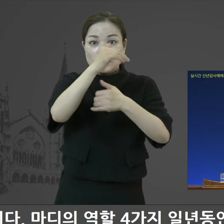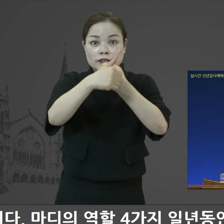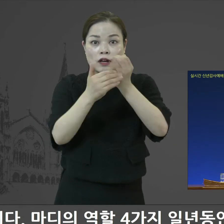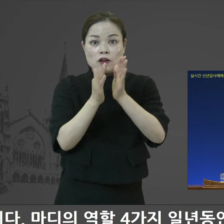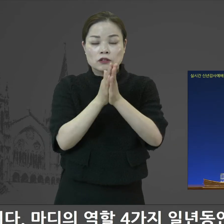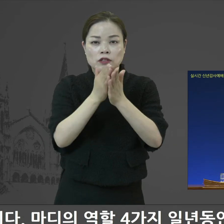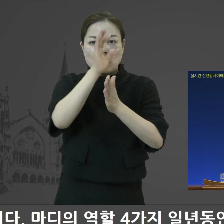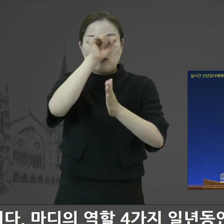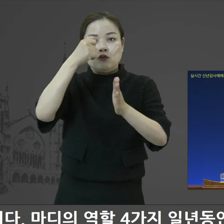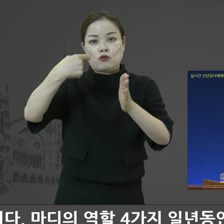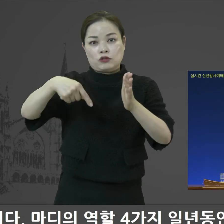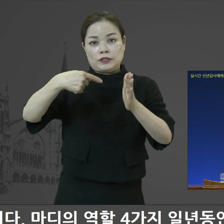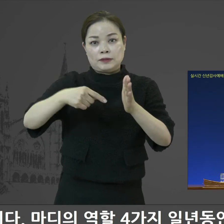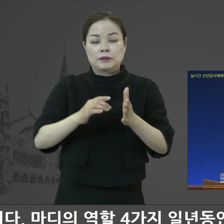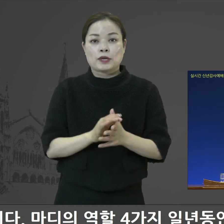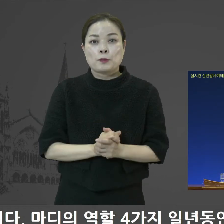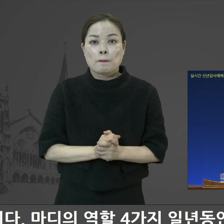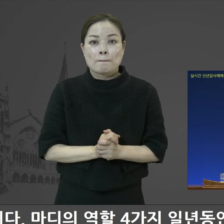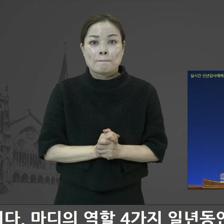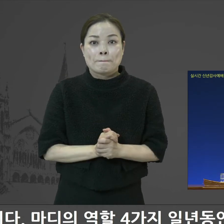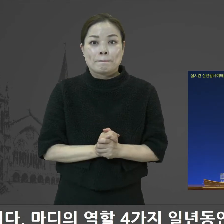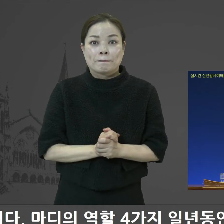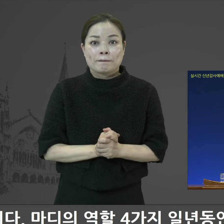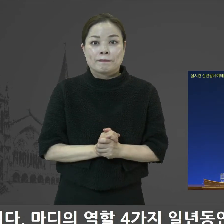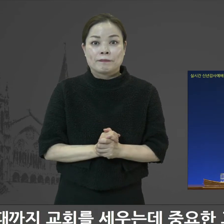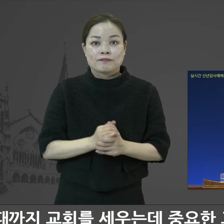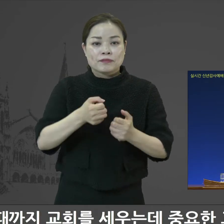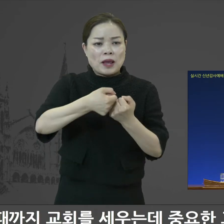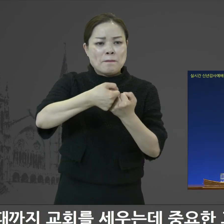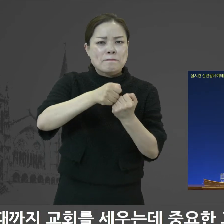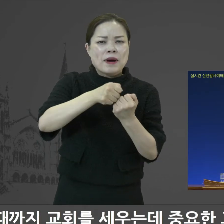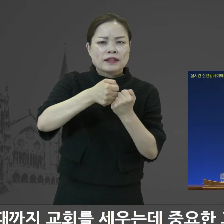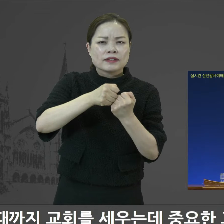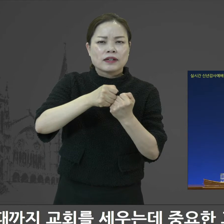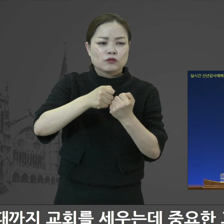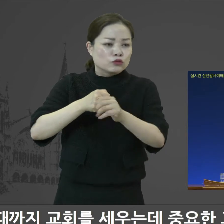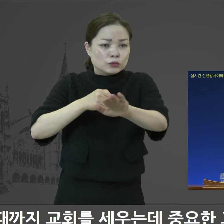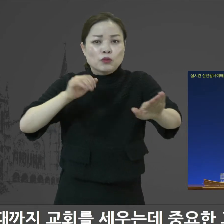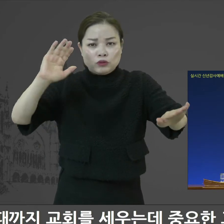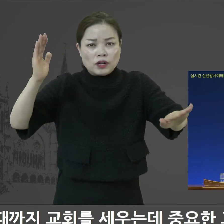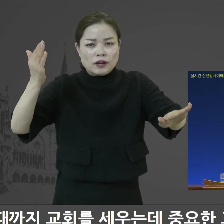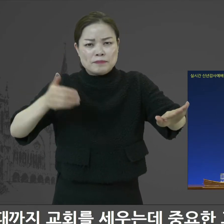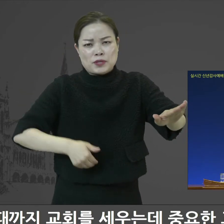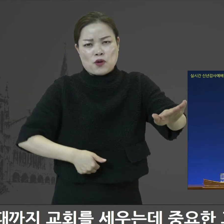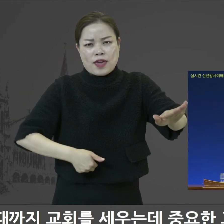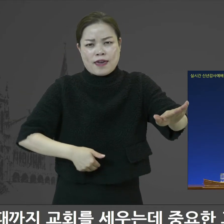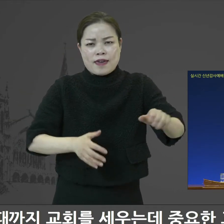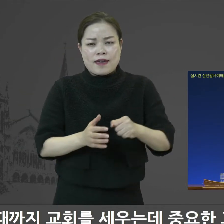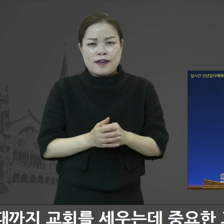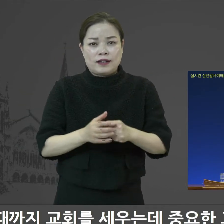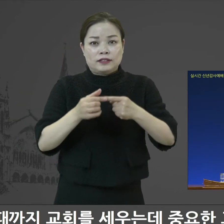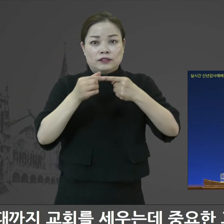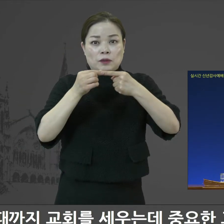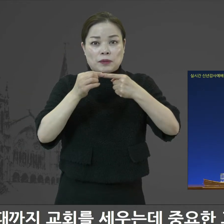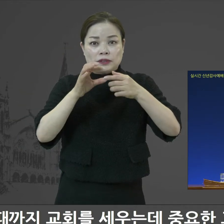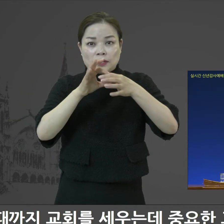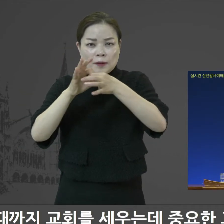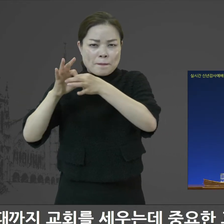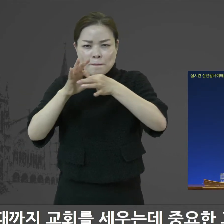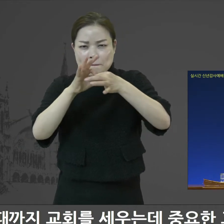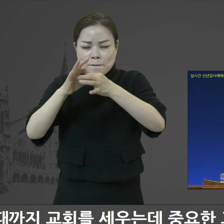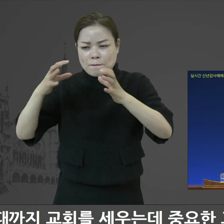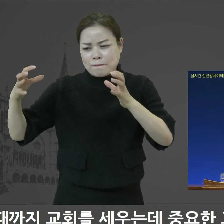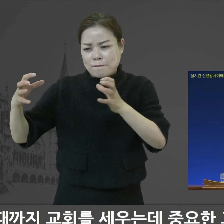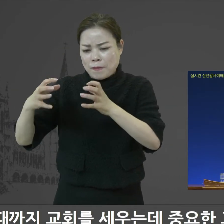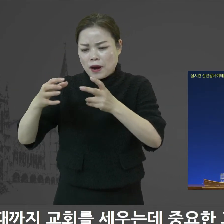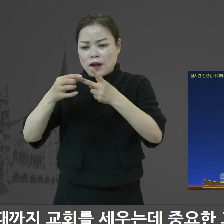성경의 교훈입니다. 우리 마디가 되어야 되는데 마디의 역할 첫 번째, 연결되고 결합된다.